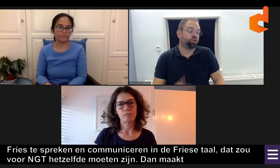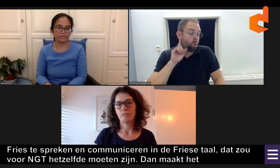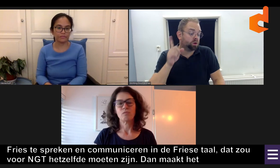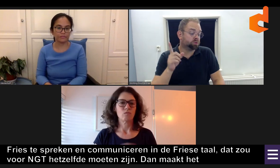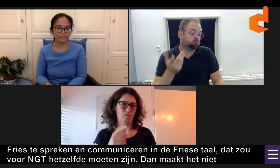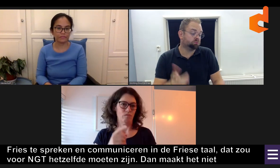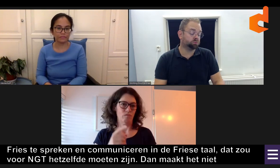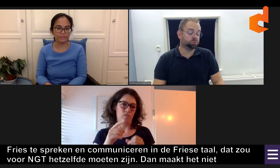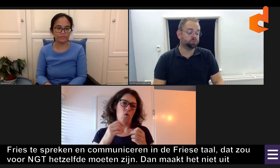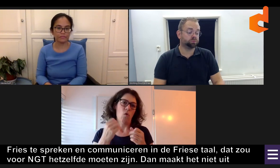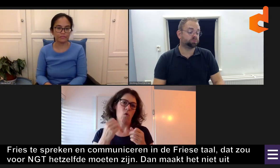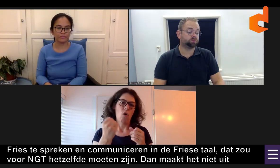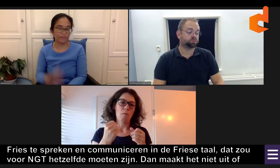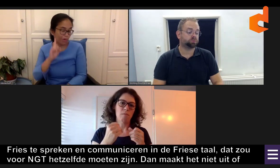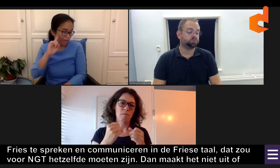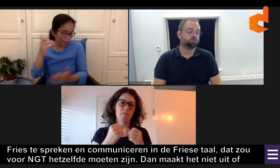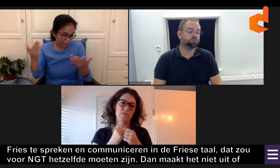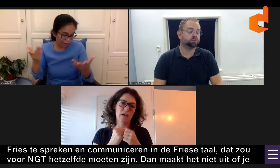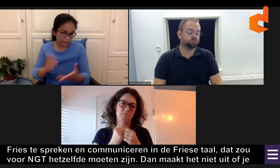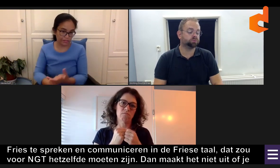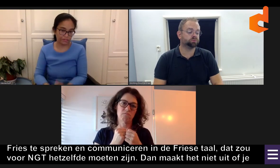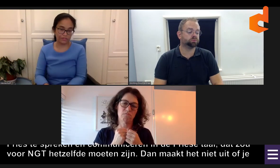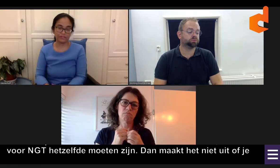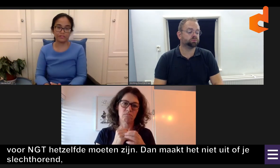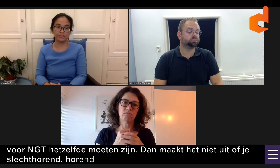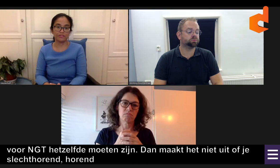of horend of doof. Horend dus, ja.